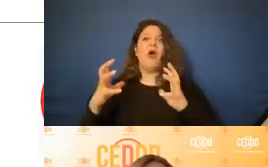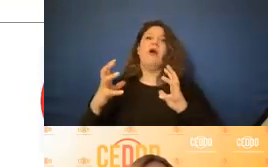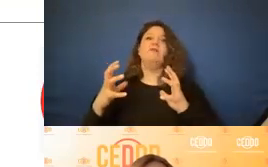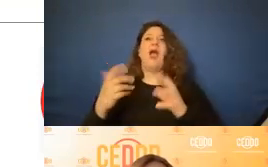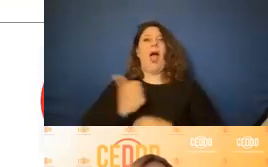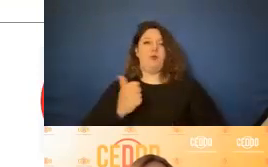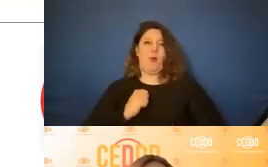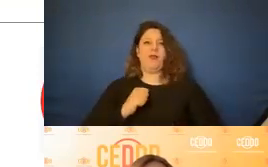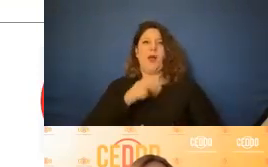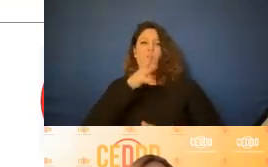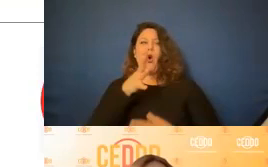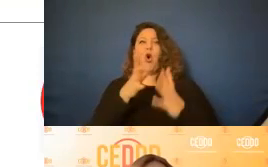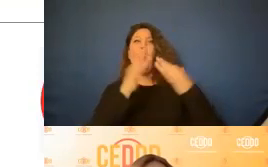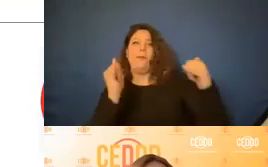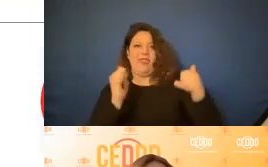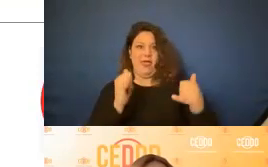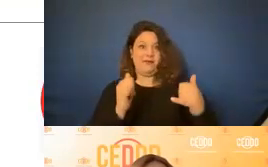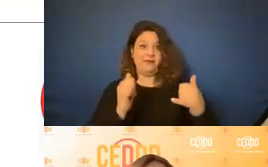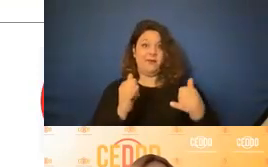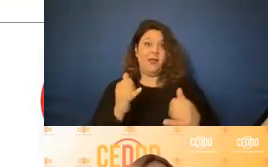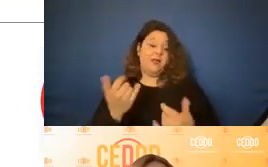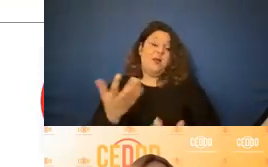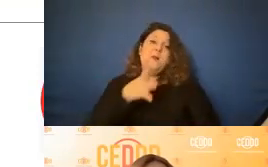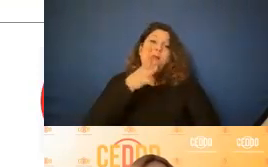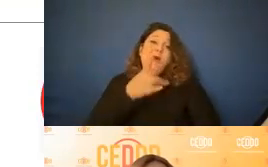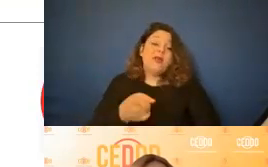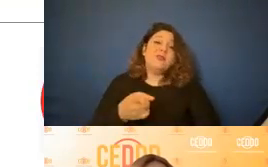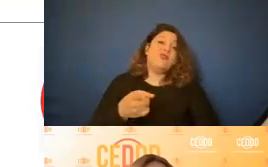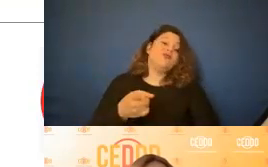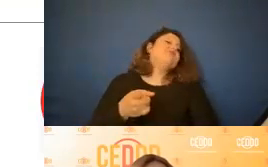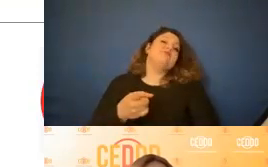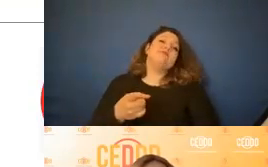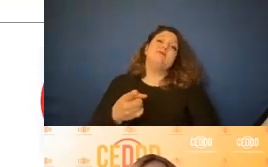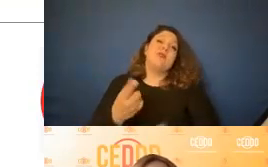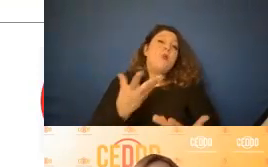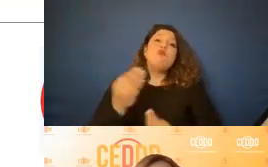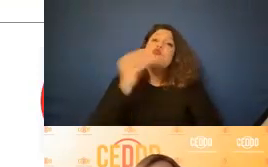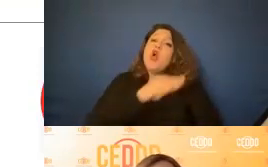los testigos. Y por eso la mitad de los niños no denuncian ser víctimas de acoso.